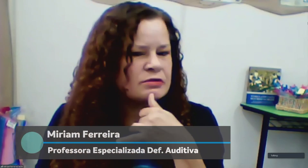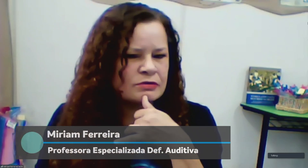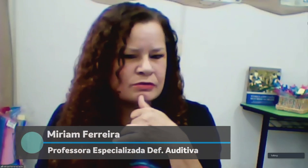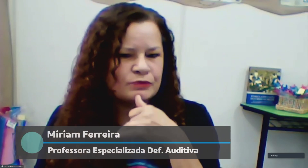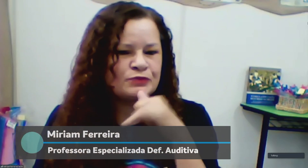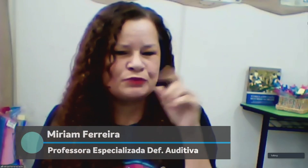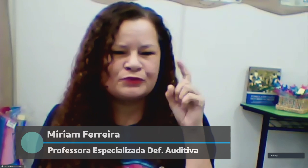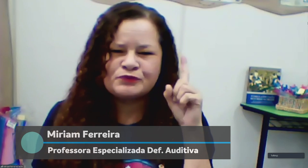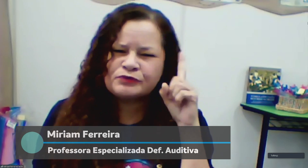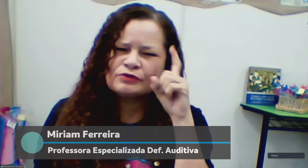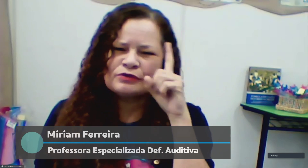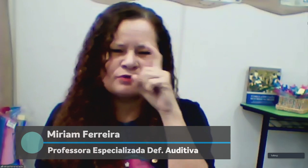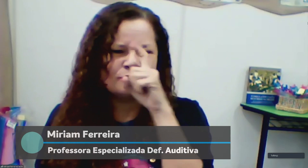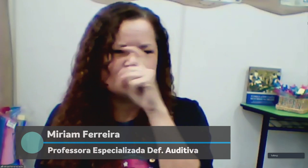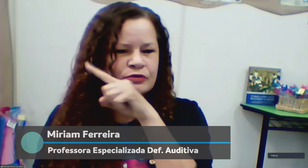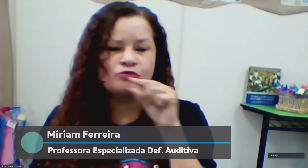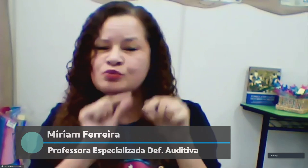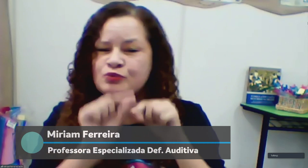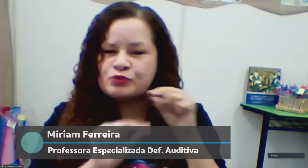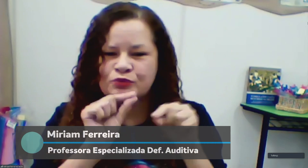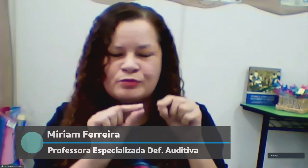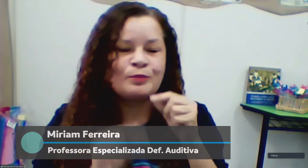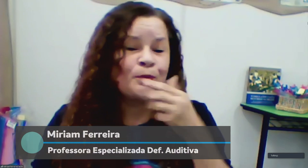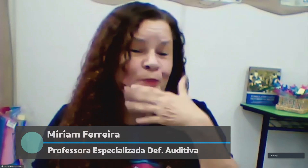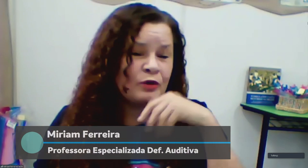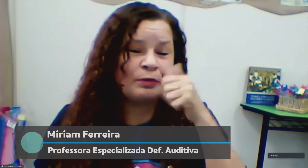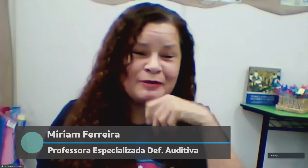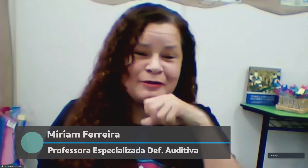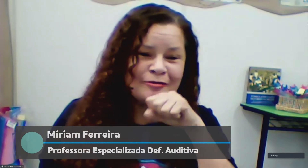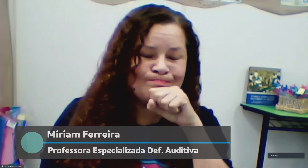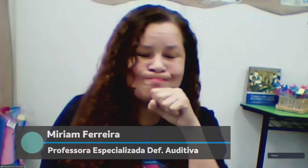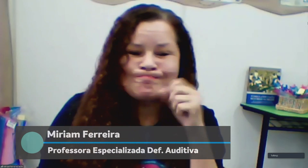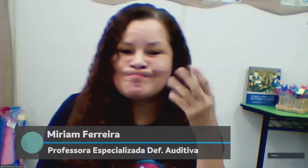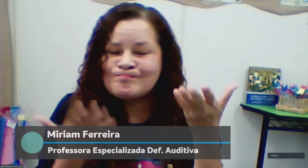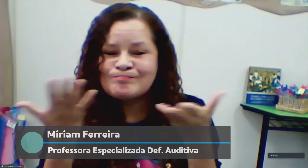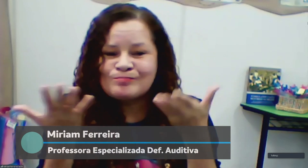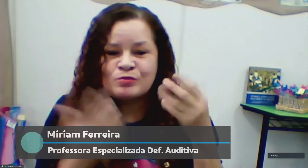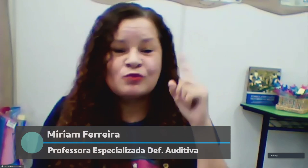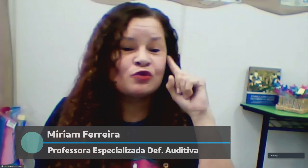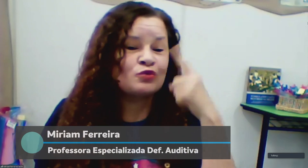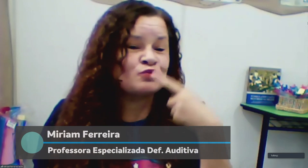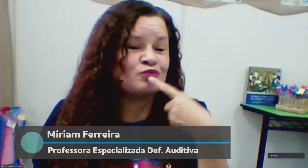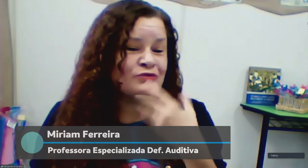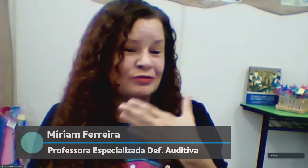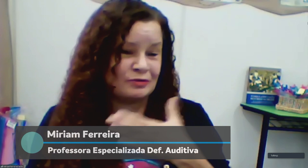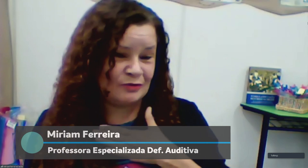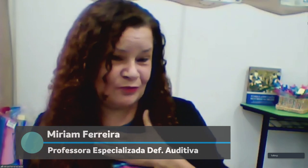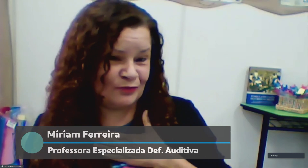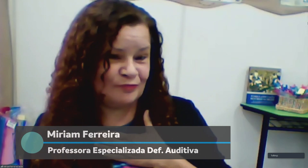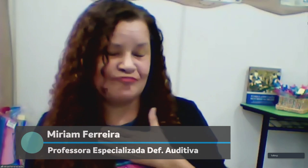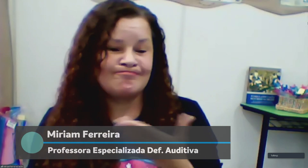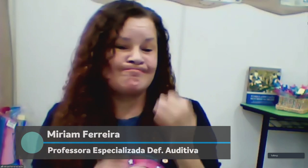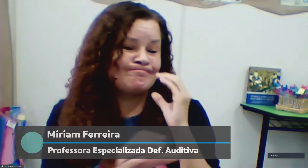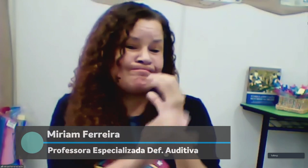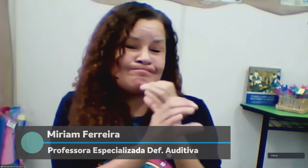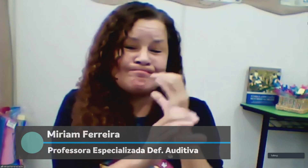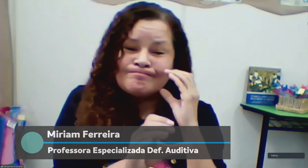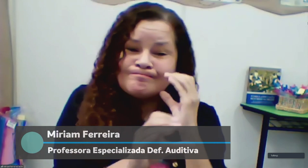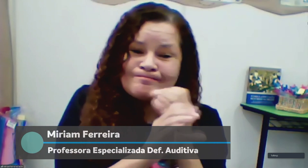a minha mãe e o meu pai, pensando na dificuldade que seria ser surdo em relação à comunicação, as